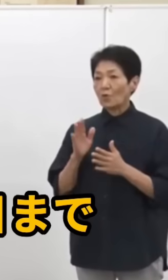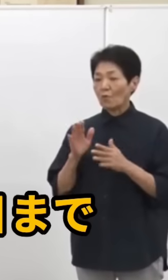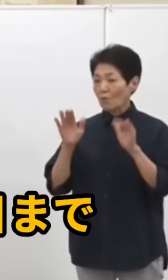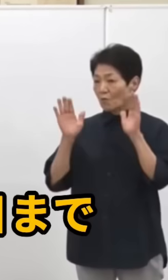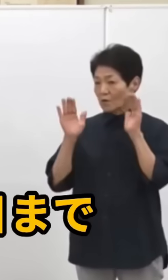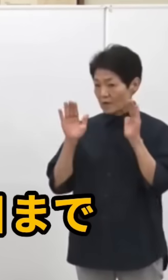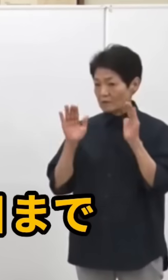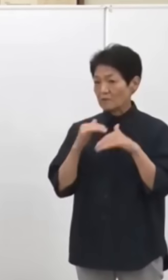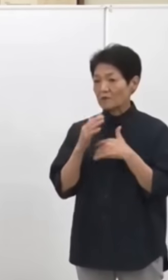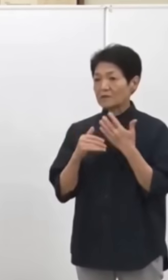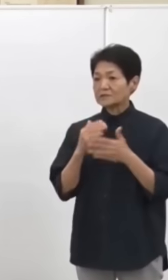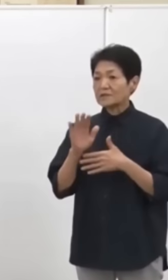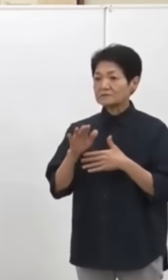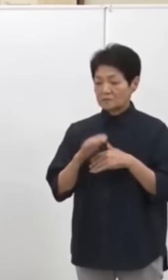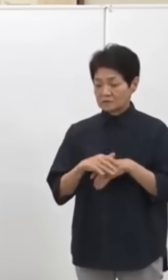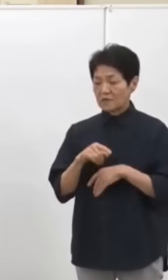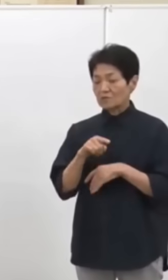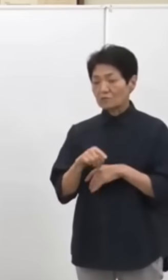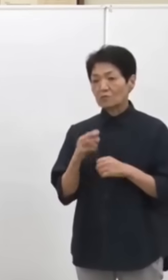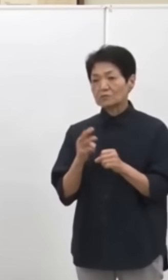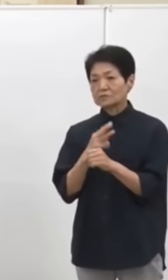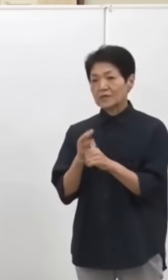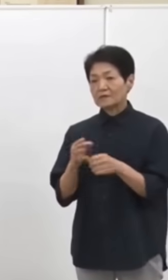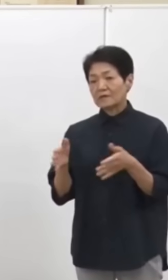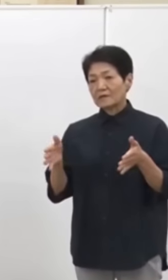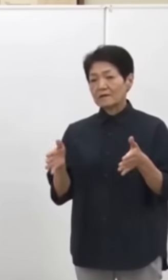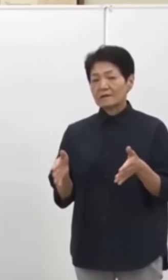3年間というところ、